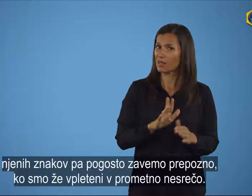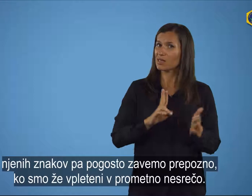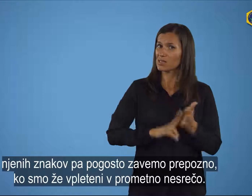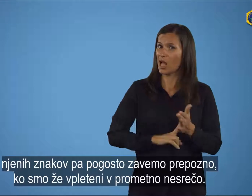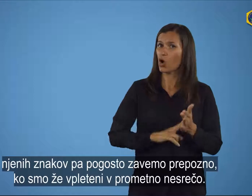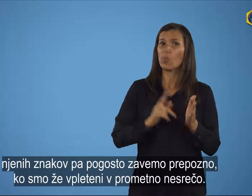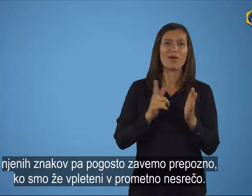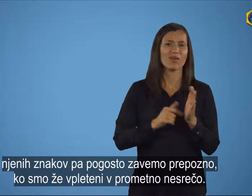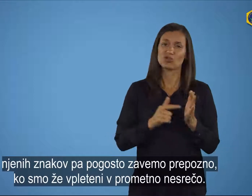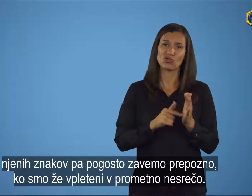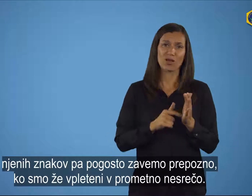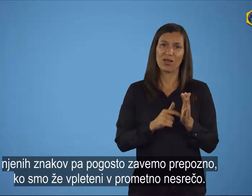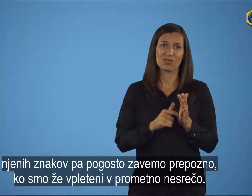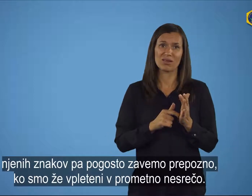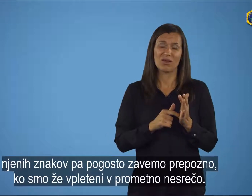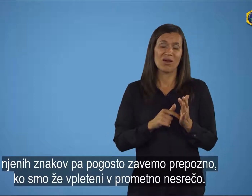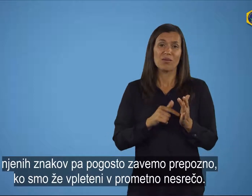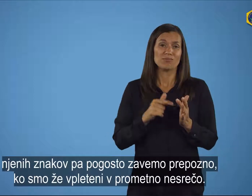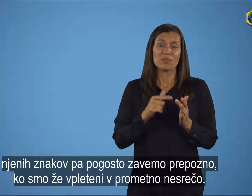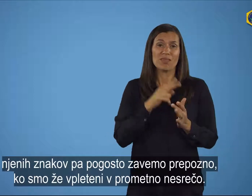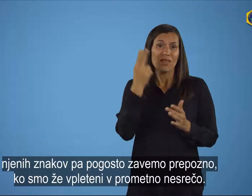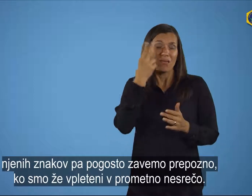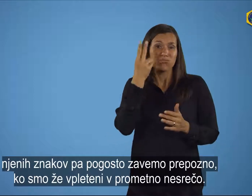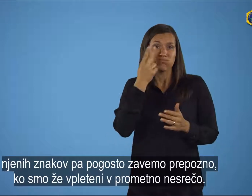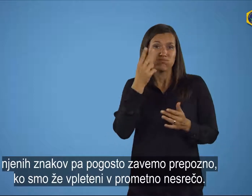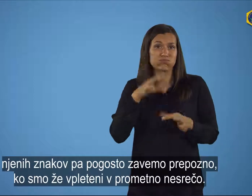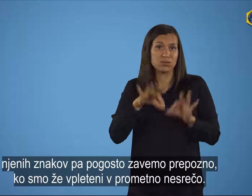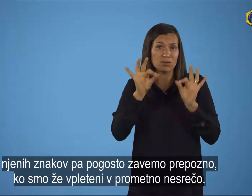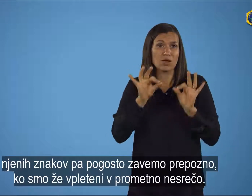zavemo prepozno, ko smo že vpleteni v prometno nesrečo.